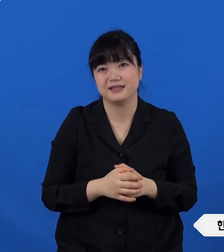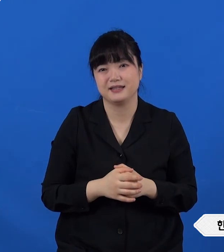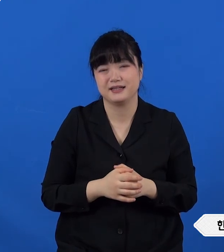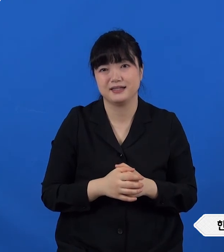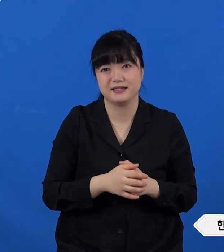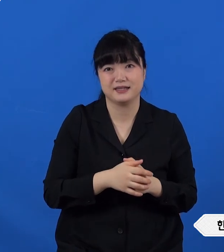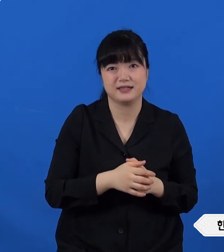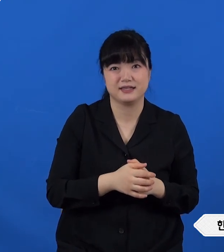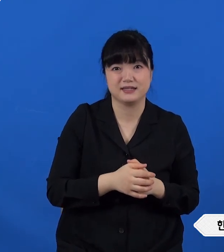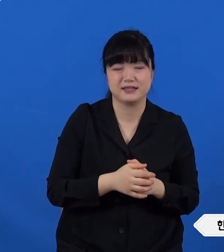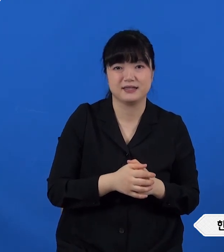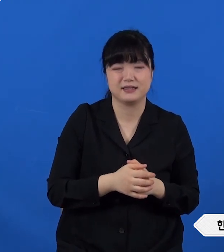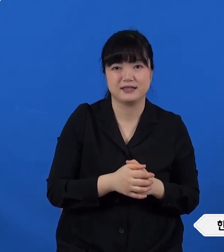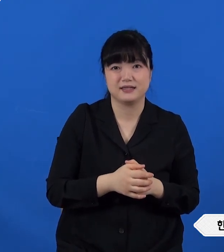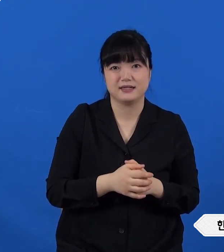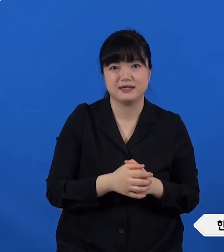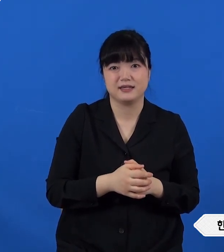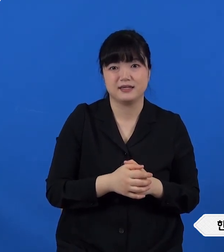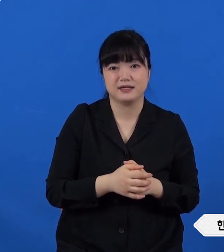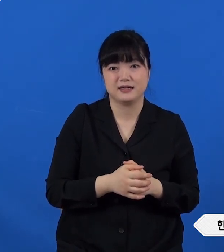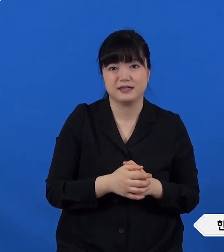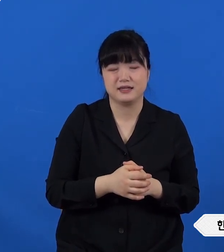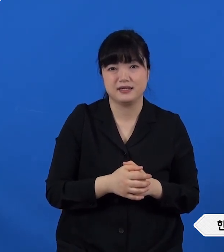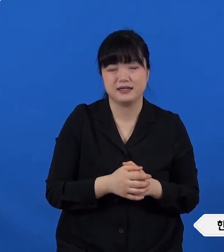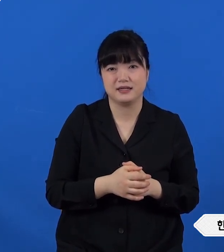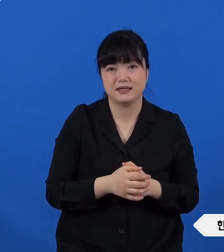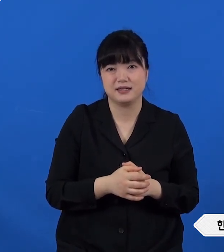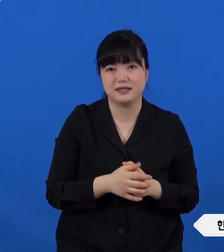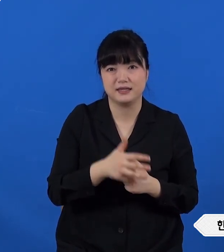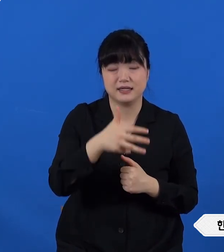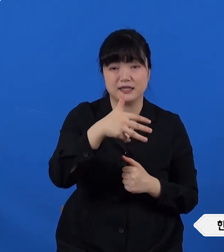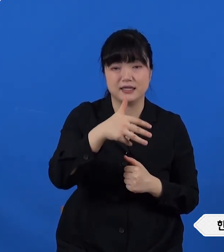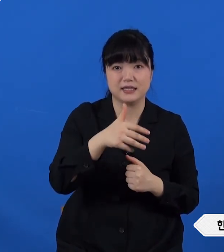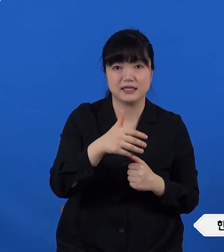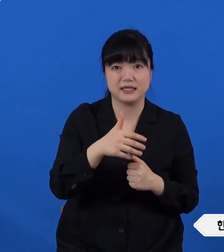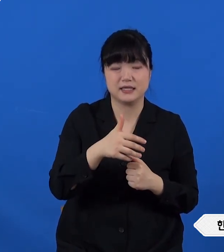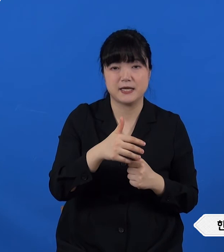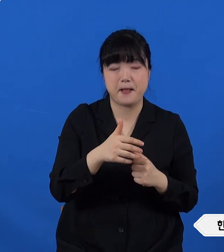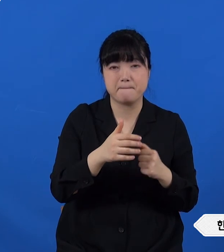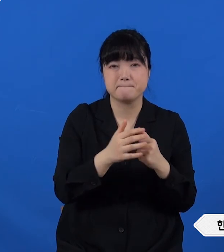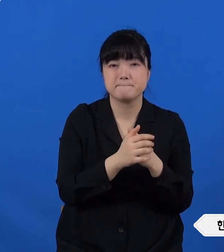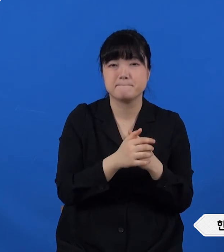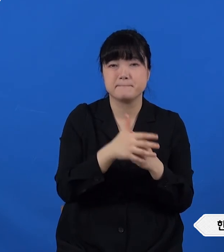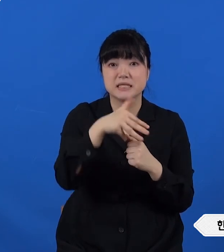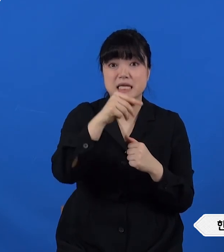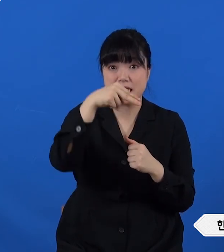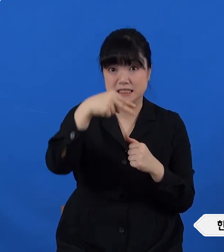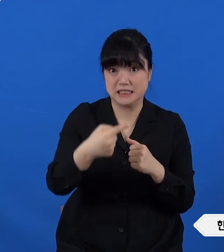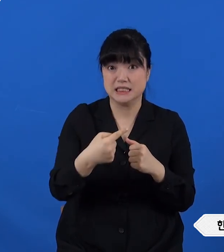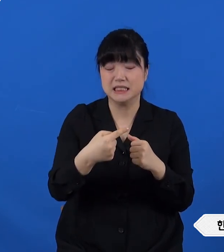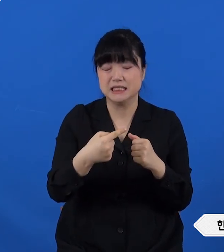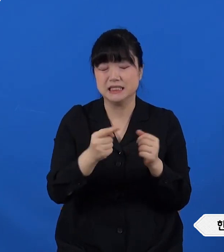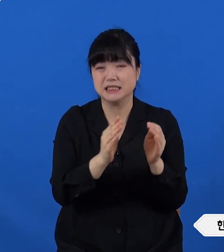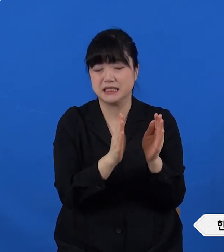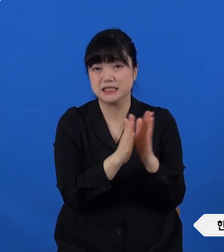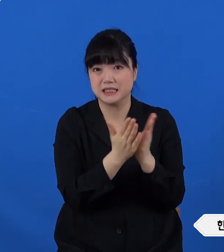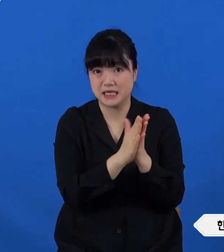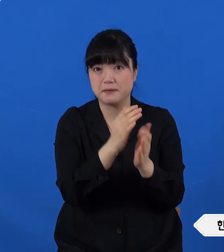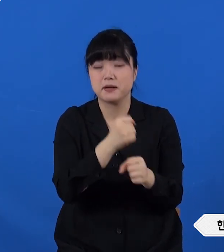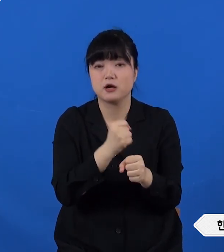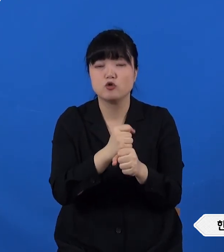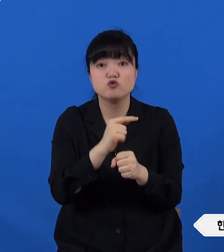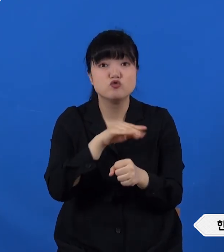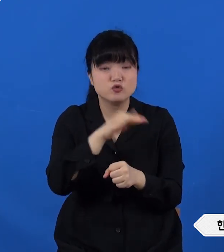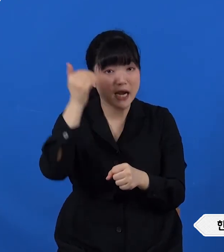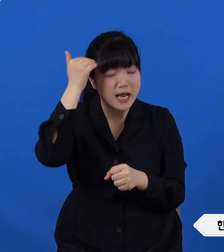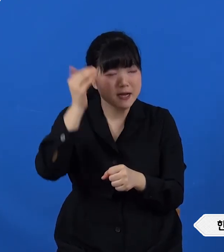찰스 쉘던이 쓴 In His Step 이라는 책은 베스트셀러 중에 베스트셀러인데 우리말로는